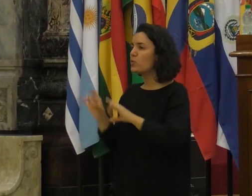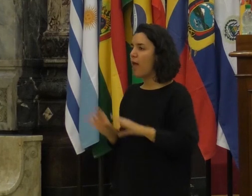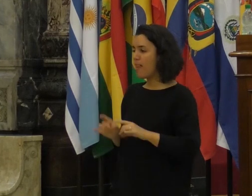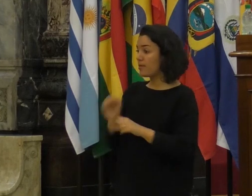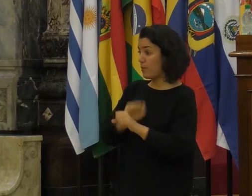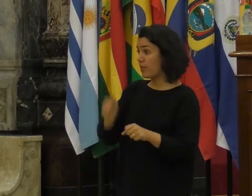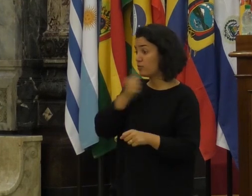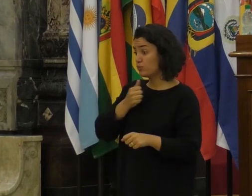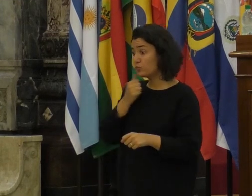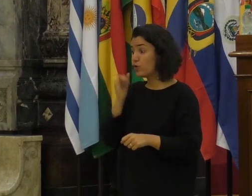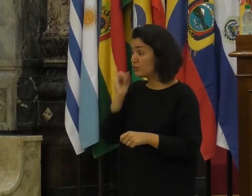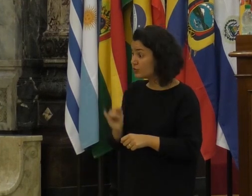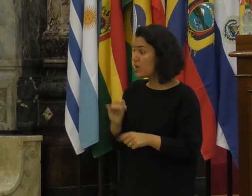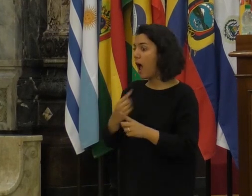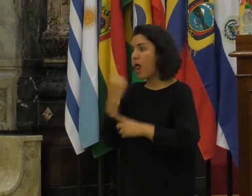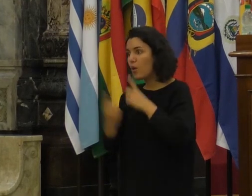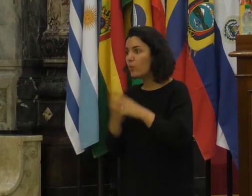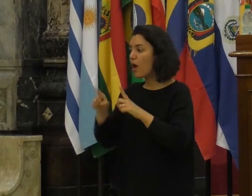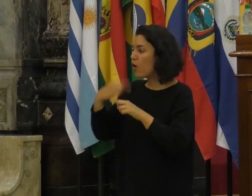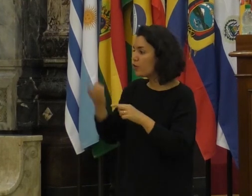de cooperación disciplinar?